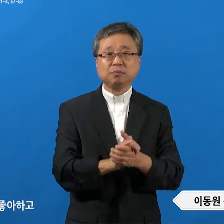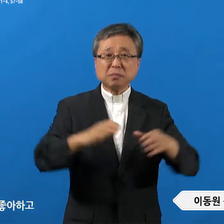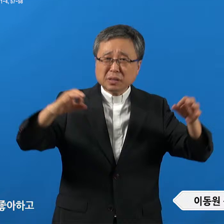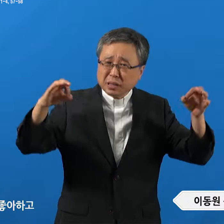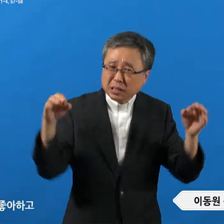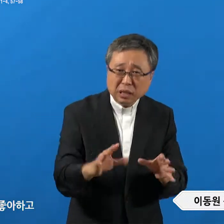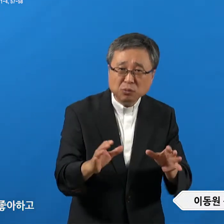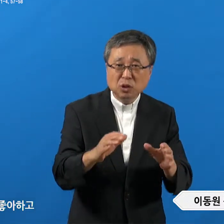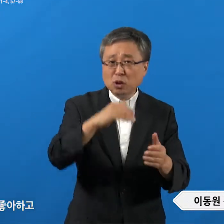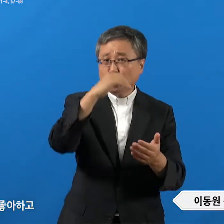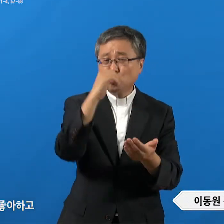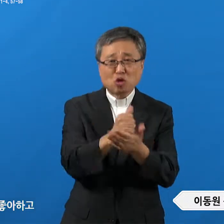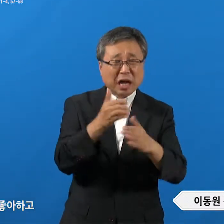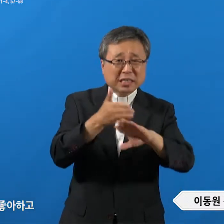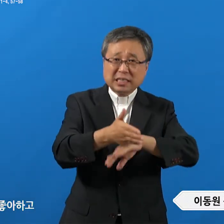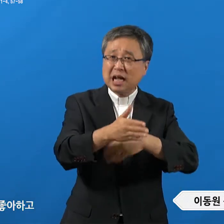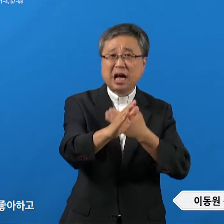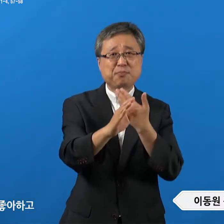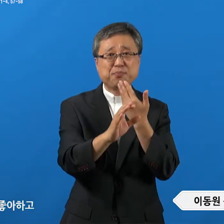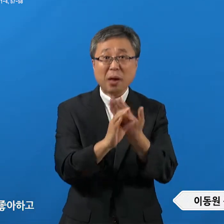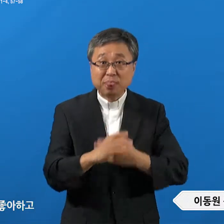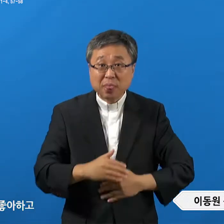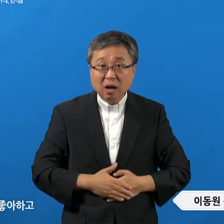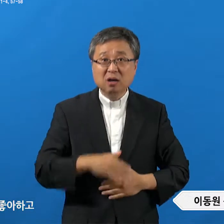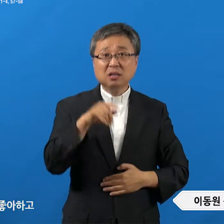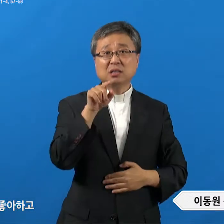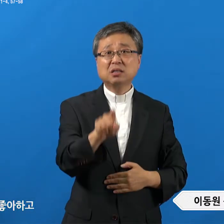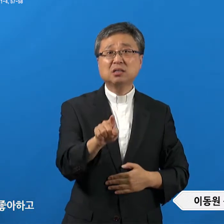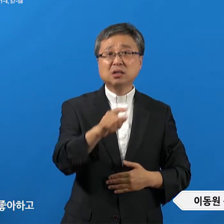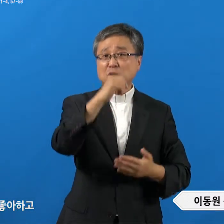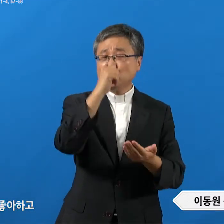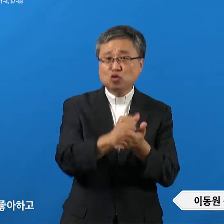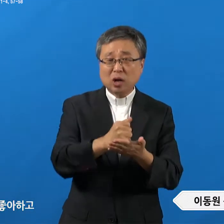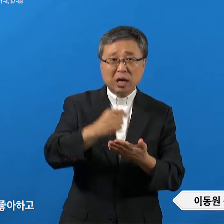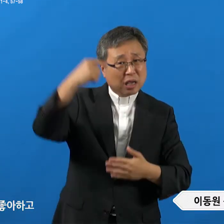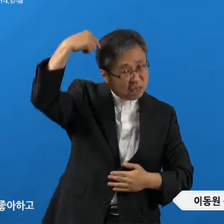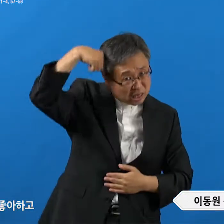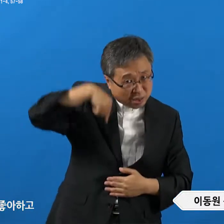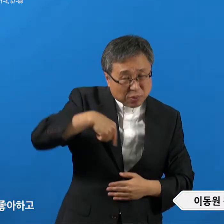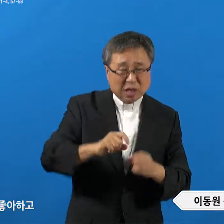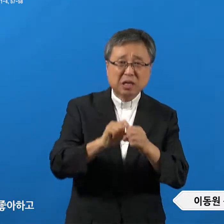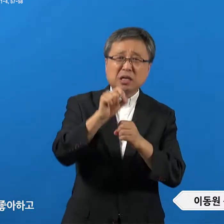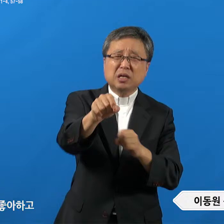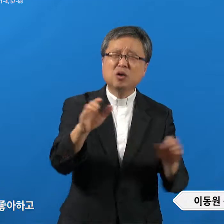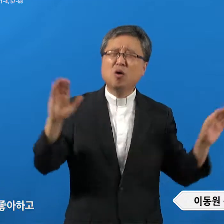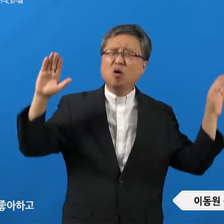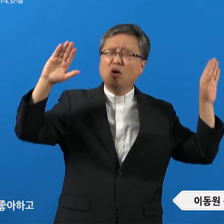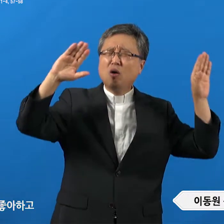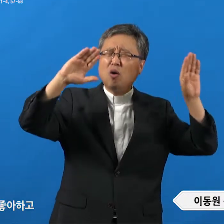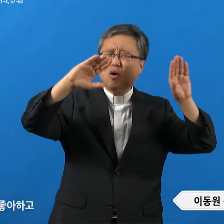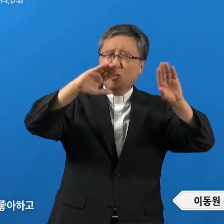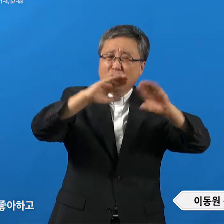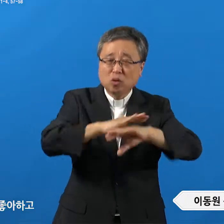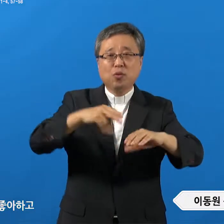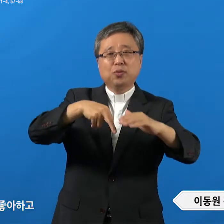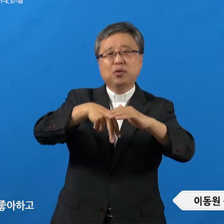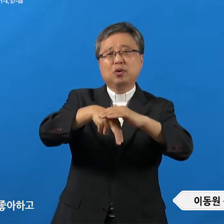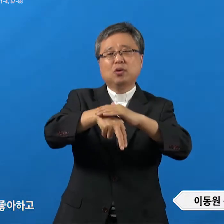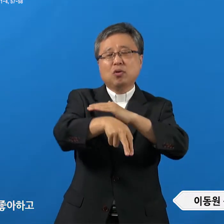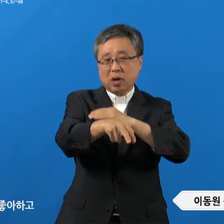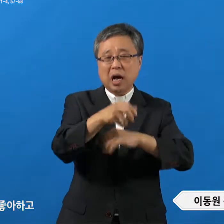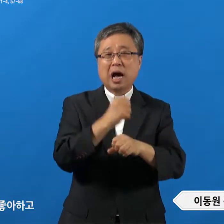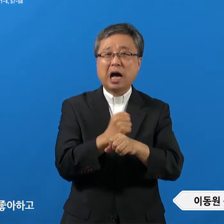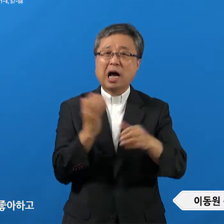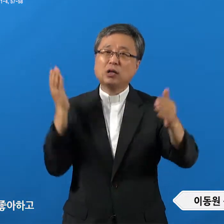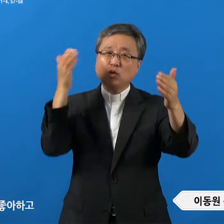그 잠시의 죄가 지나가면 그것은 죄책감이라는 긴 어두운 터널을 통과하도록